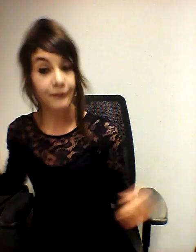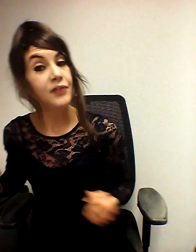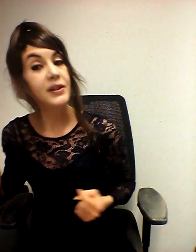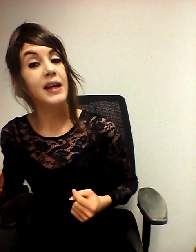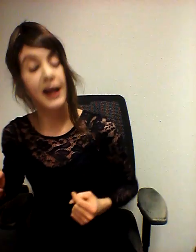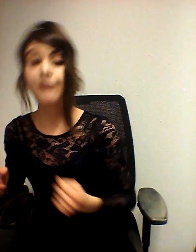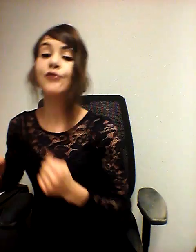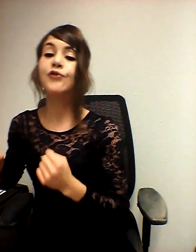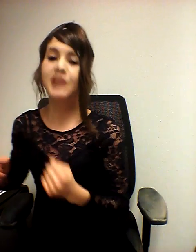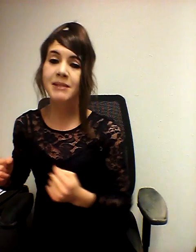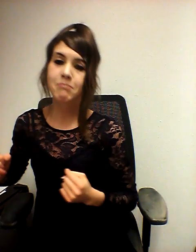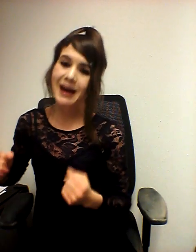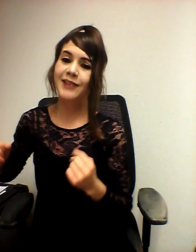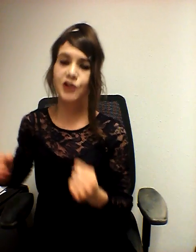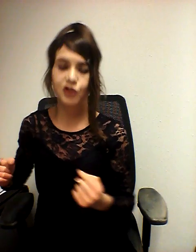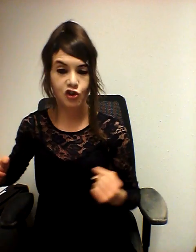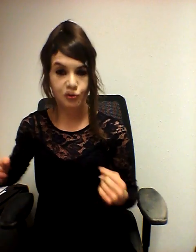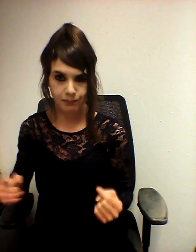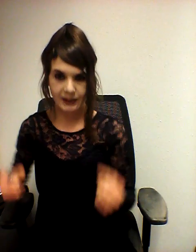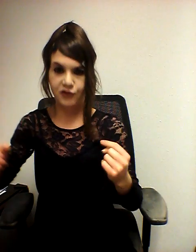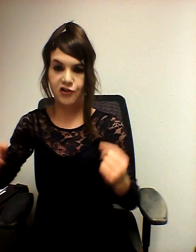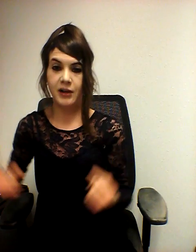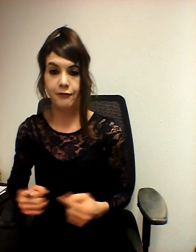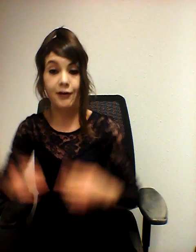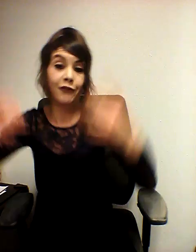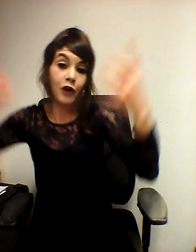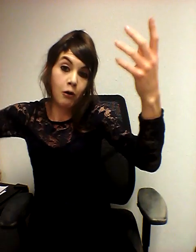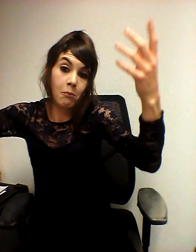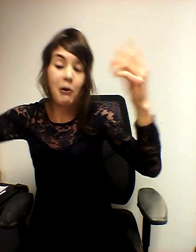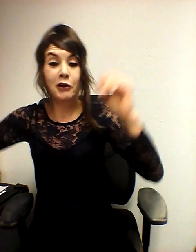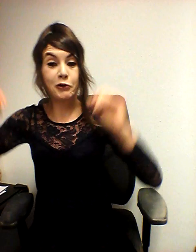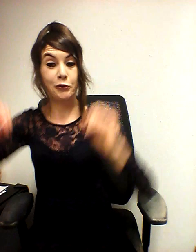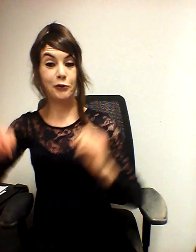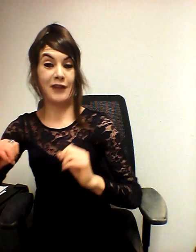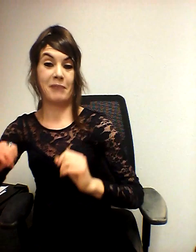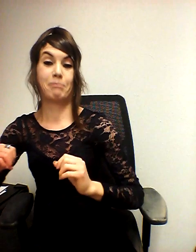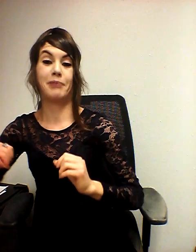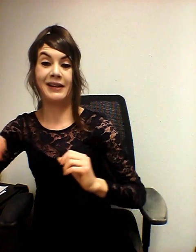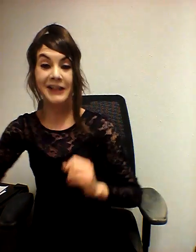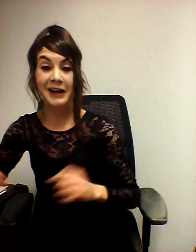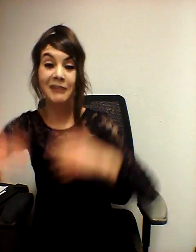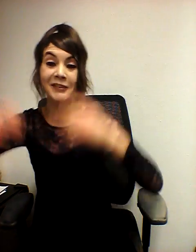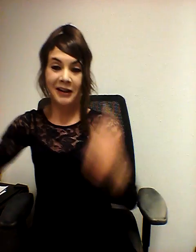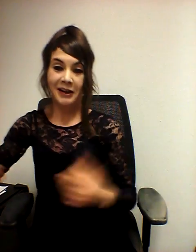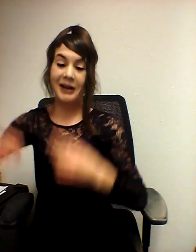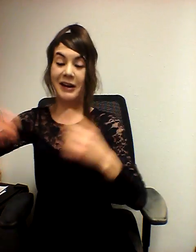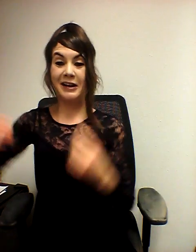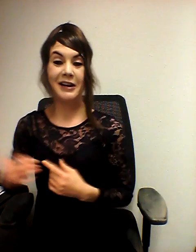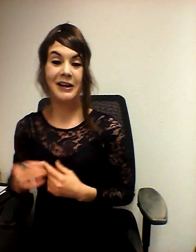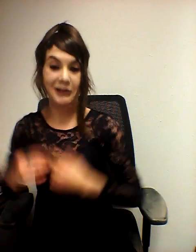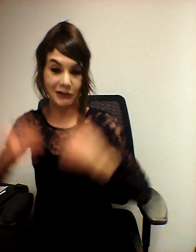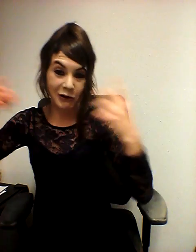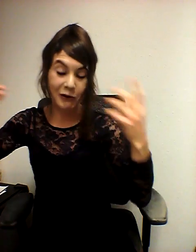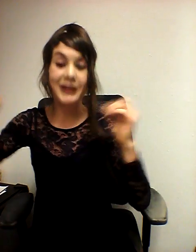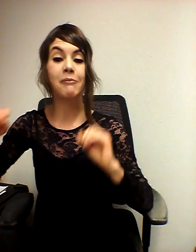die enzymatische splitsing van molecuul verbindingen eh eh eh koolhydraat